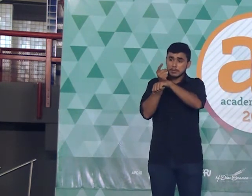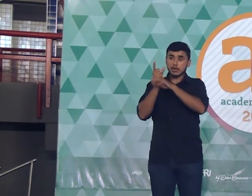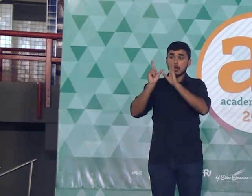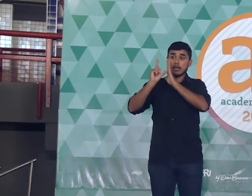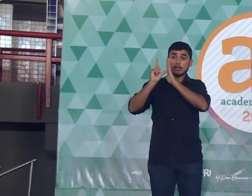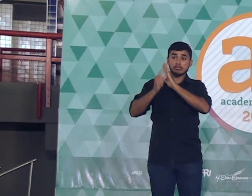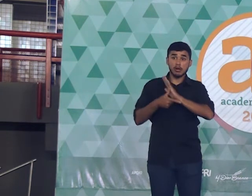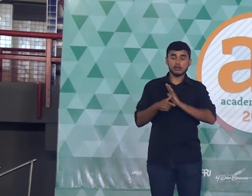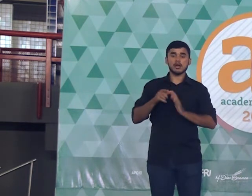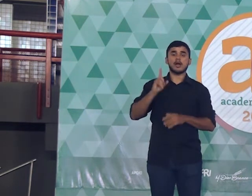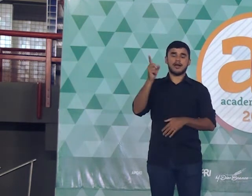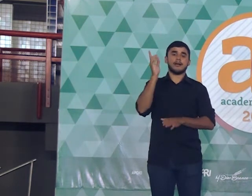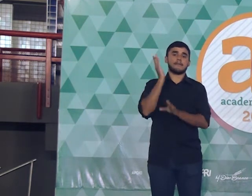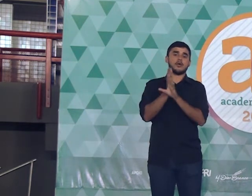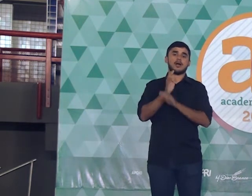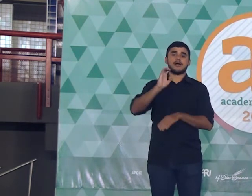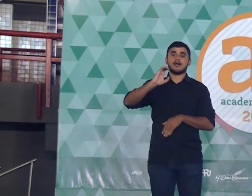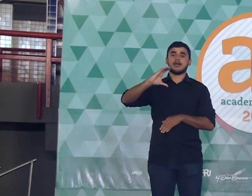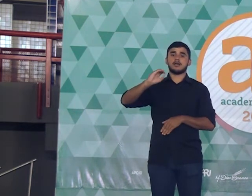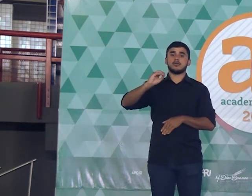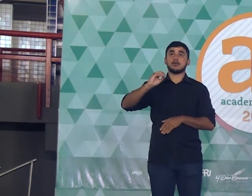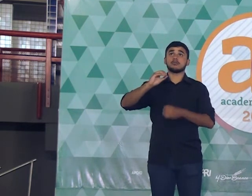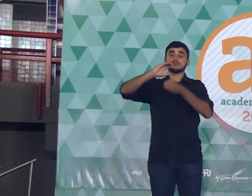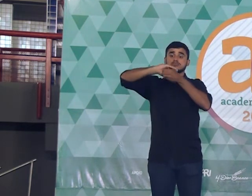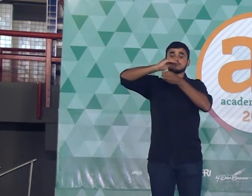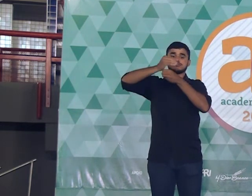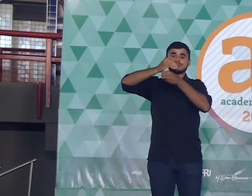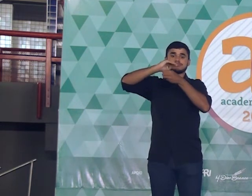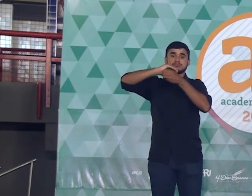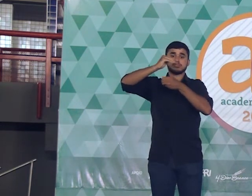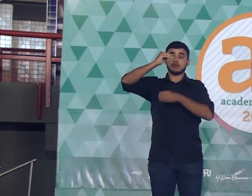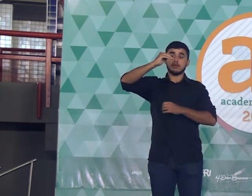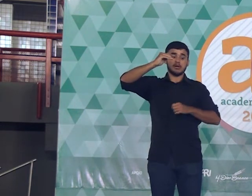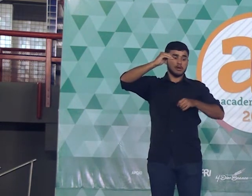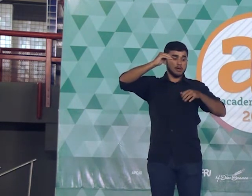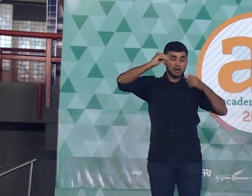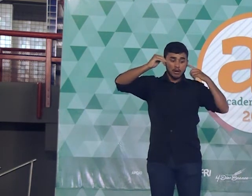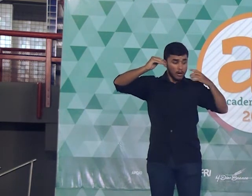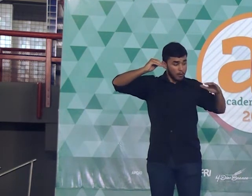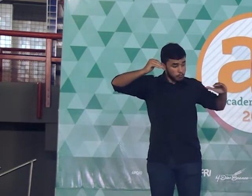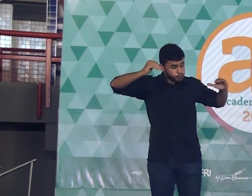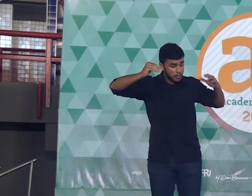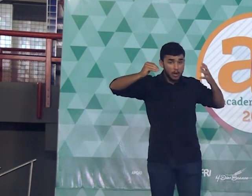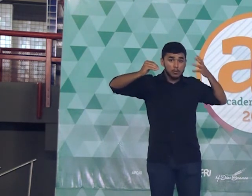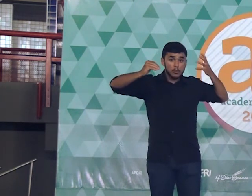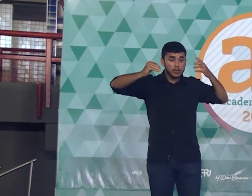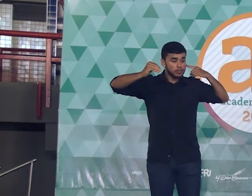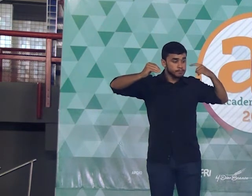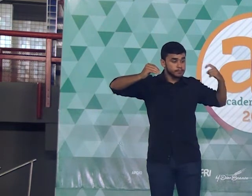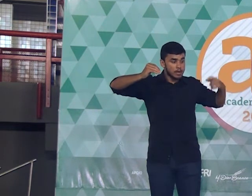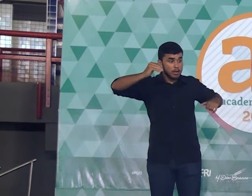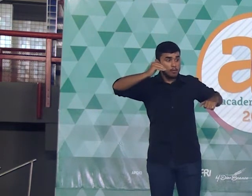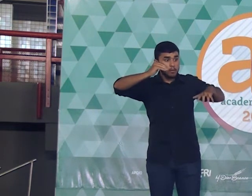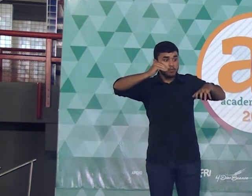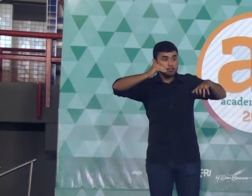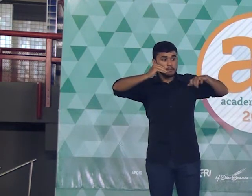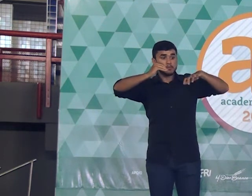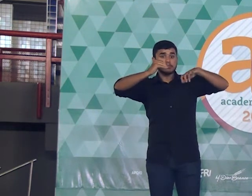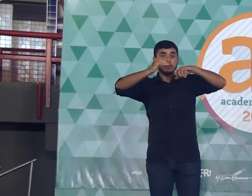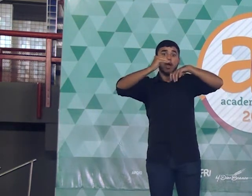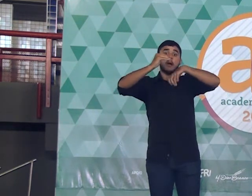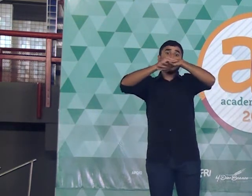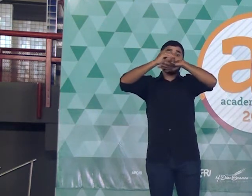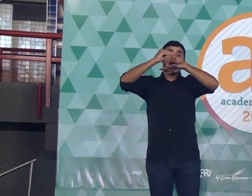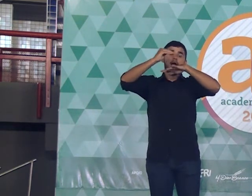dando essa diferença de tempo. O som que bate no teto leva mais tempo para chegar até você do que o som direto das